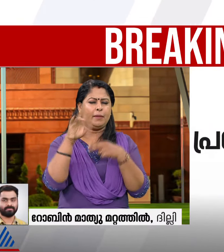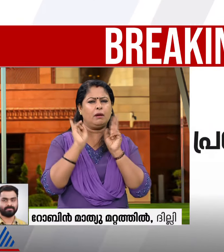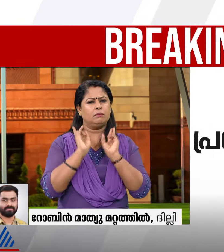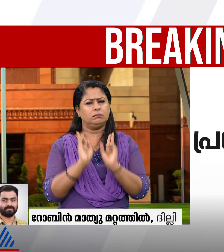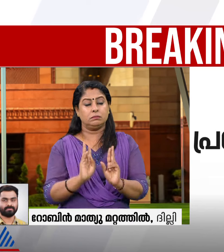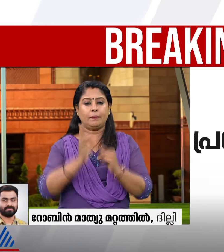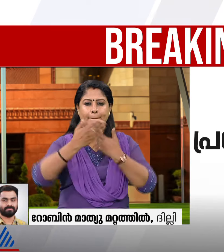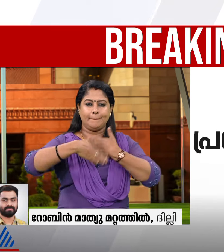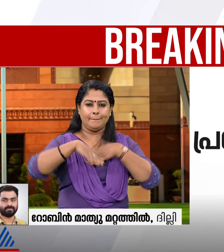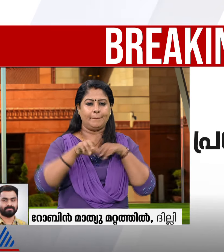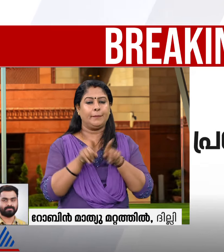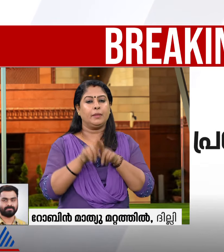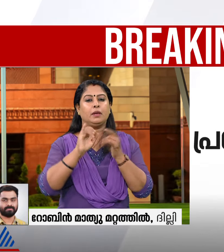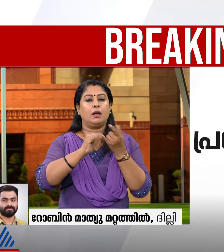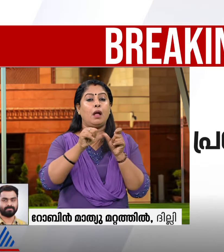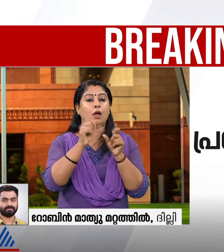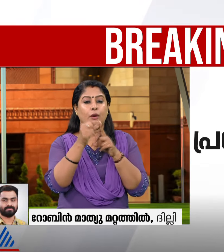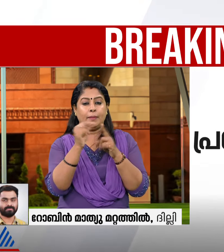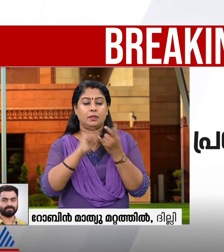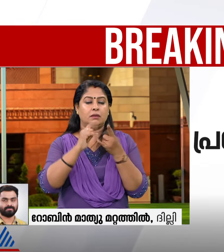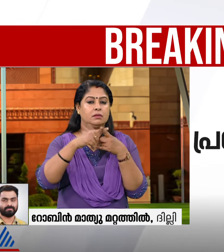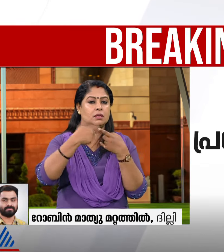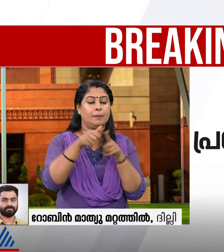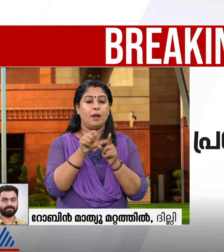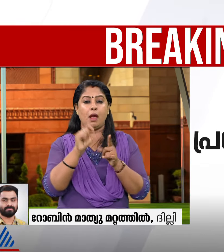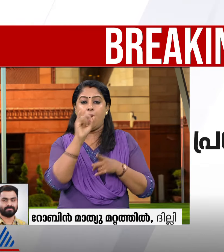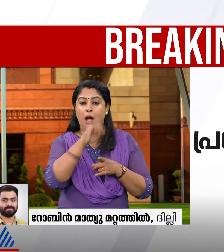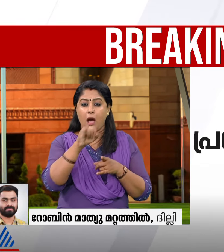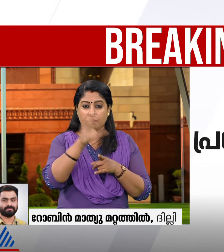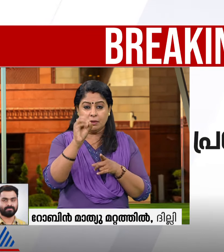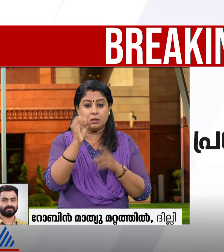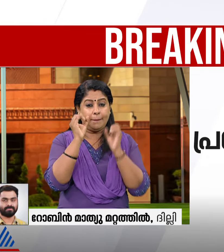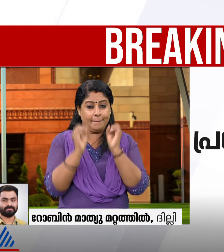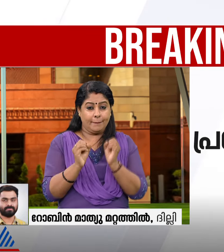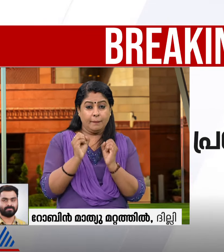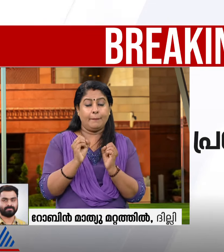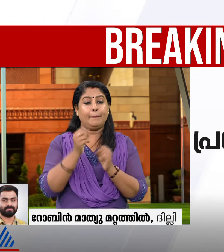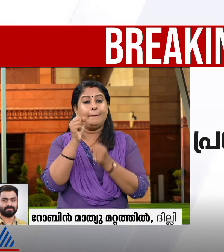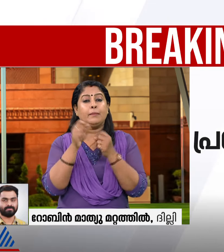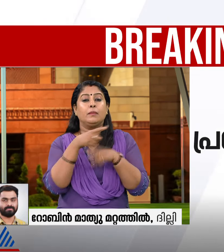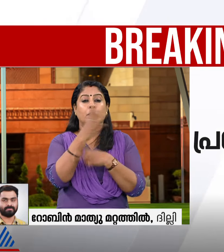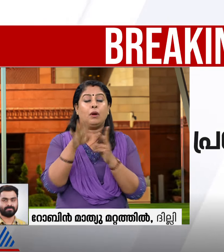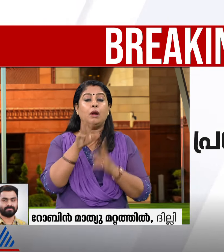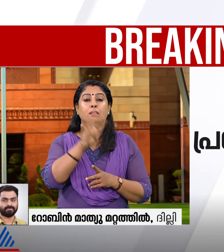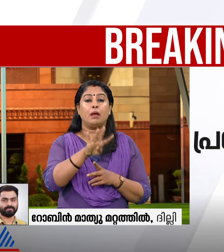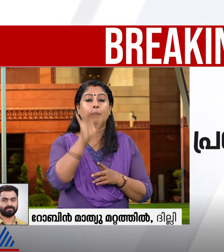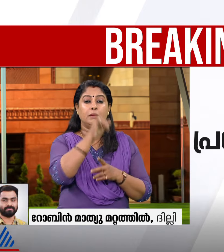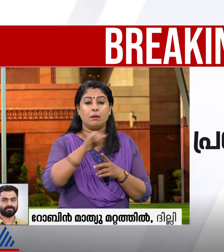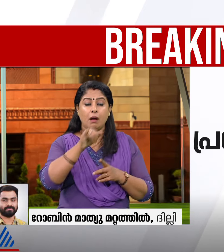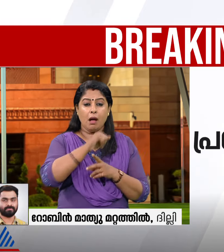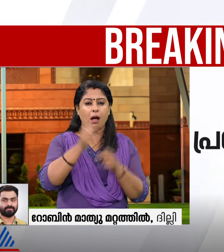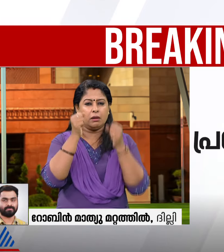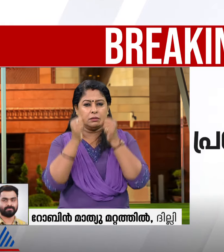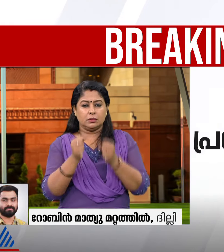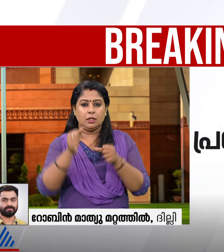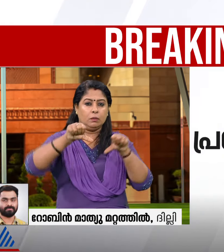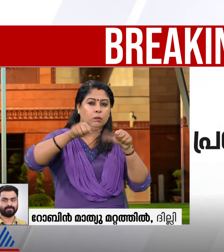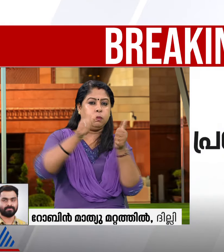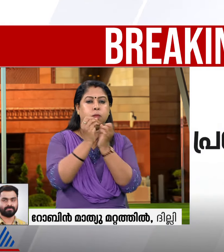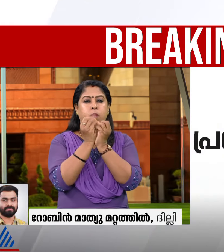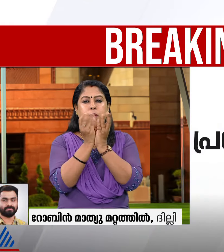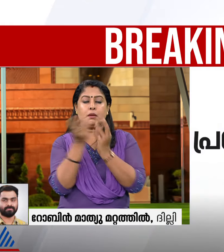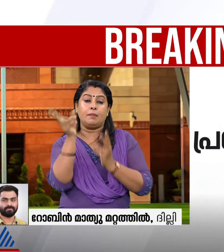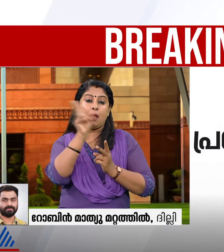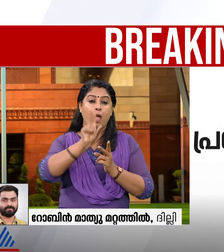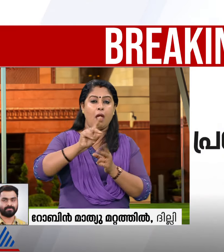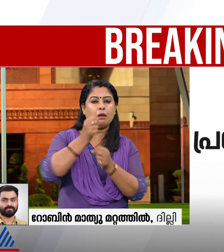കാര്യം. 60 നിയമസഭയിൽ അരുണാചൽ പ്രദേശിൽ 46 സീറ്റുകളിൽ മുന്നേറിയായിരുന്നു ബി ജെ പി അവിടെ വീണ്ടും തുടർഭരണം